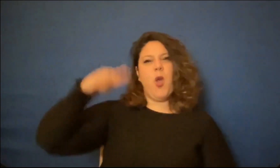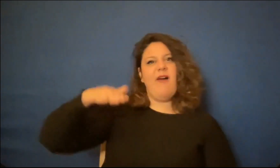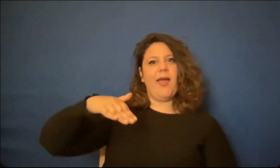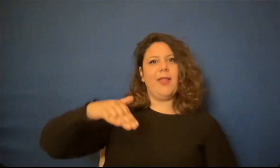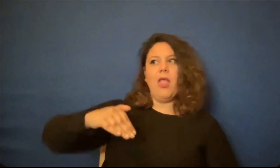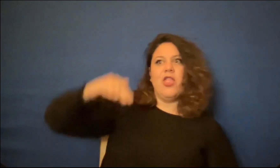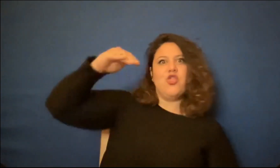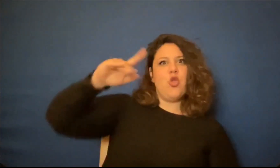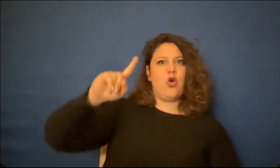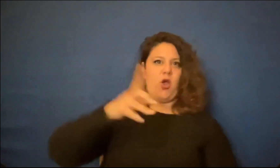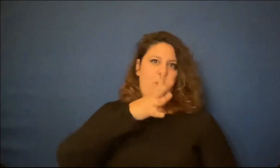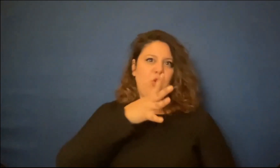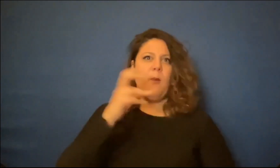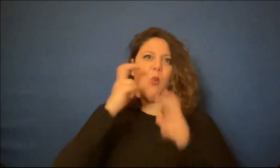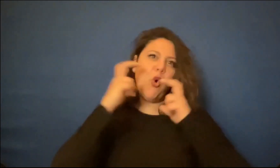era muy gordita.